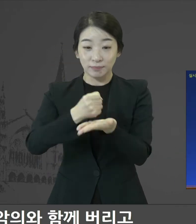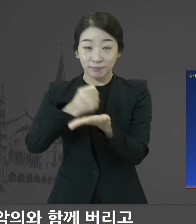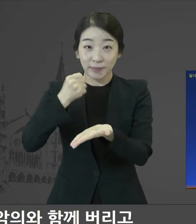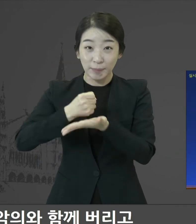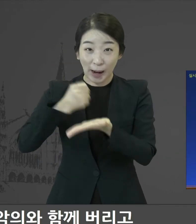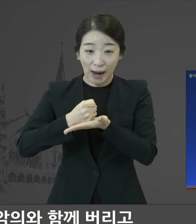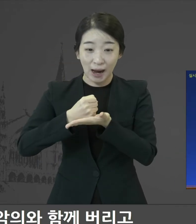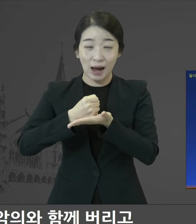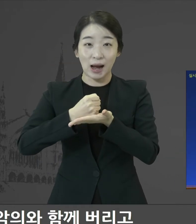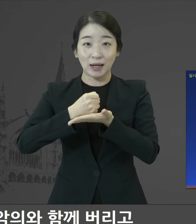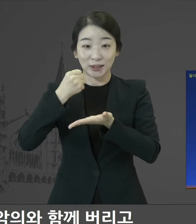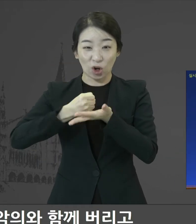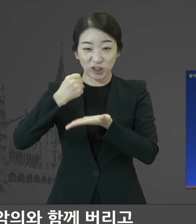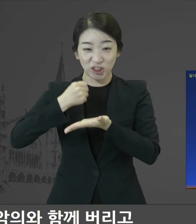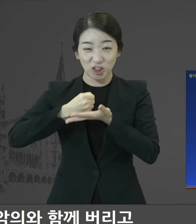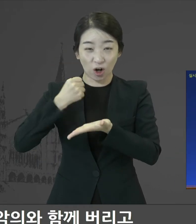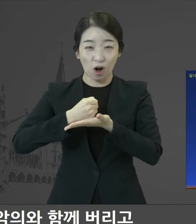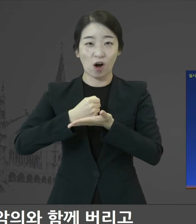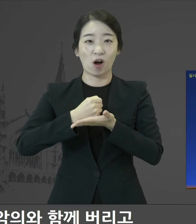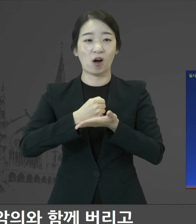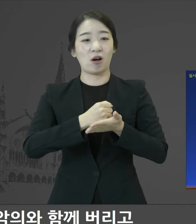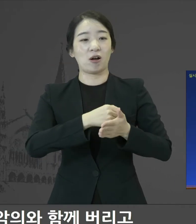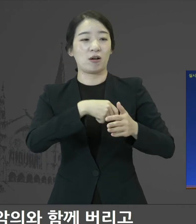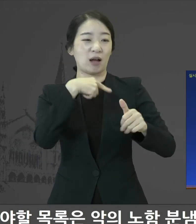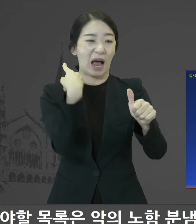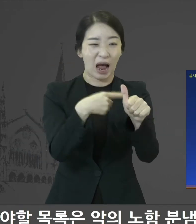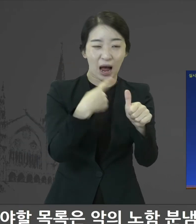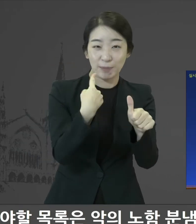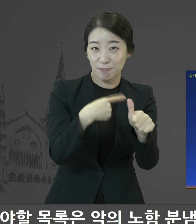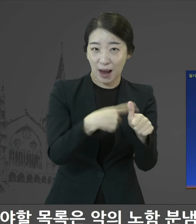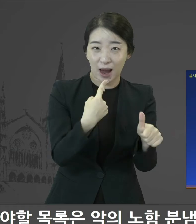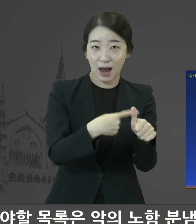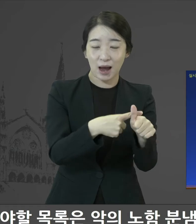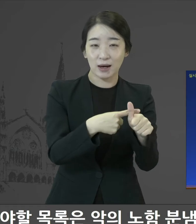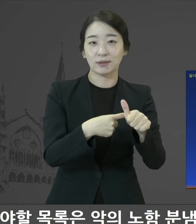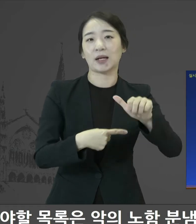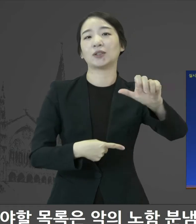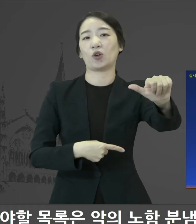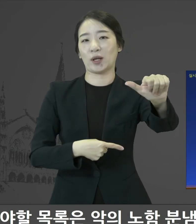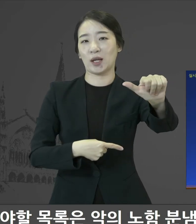그리고 이것들과 함께 악의,